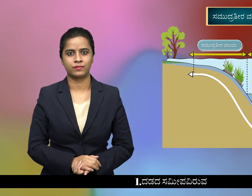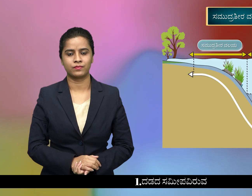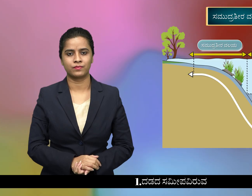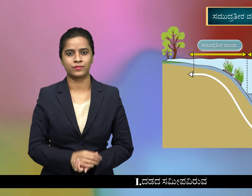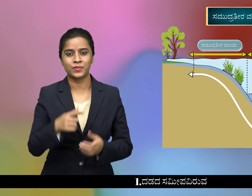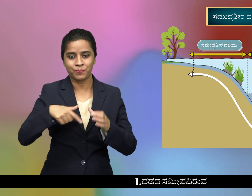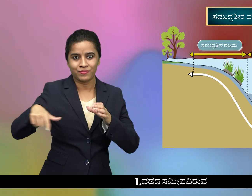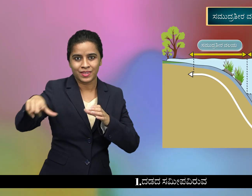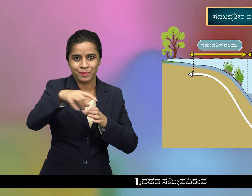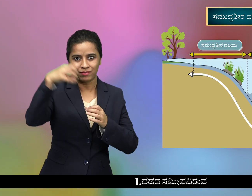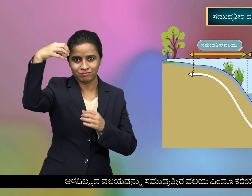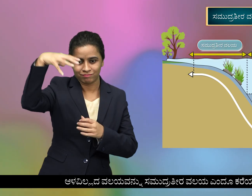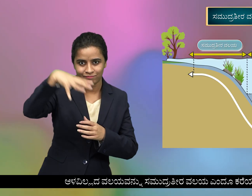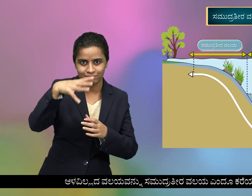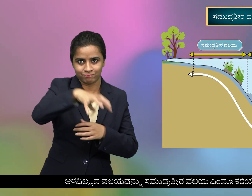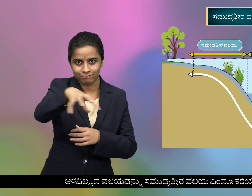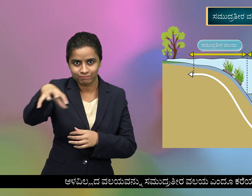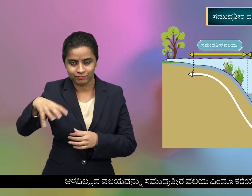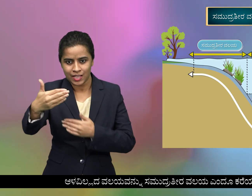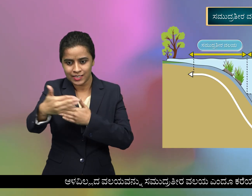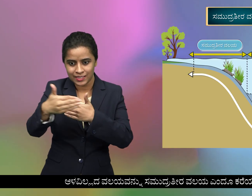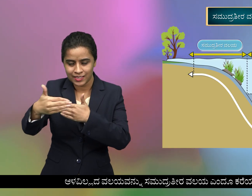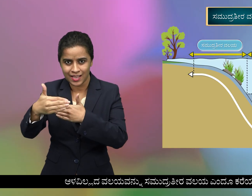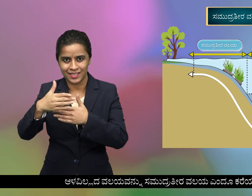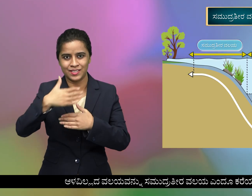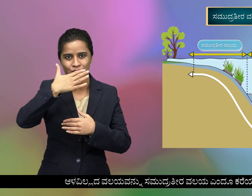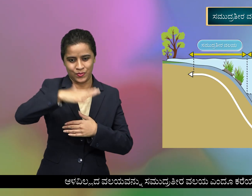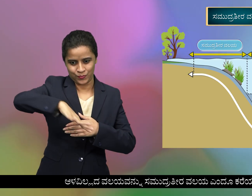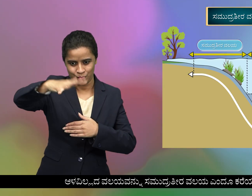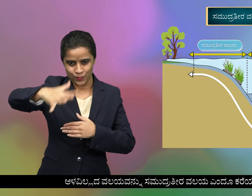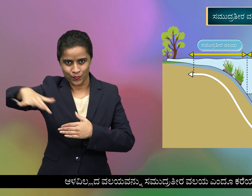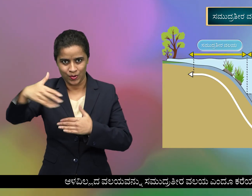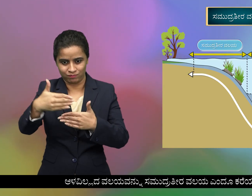ಒಂದು ದಡದ ಸಮೀಪವಿರುವ ಆಳವಿಲ್ಲದ ವಲಯವನ್ನ ಸಮುದ್ರ ತೀರ ವಲಯ ಅಂತ ಕರೀತೇವೆ.